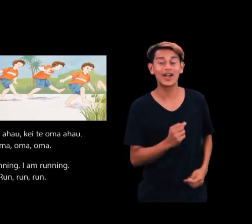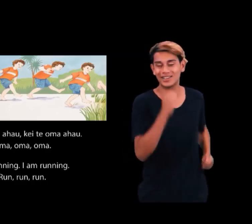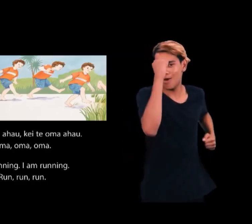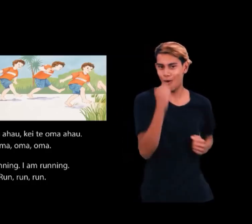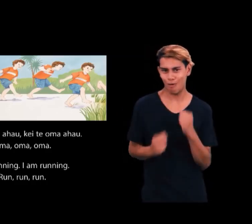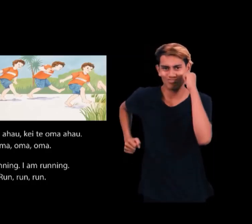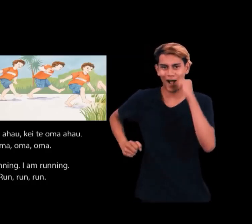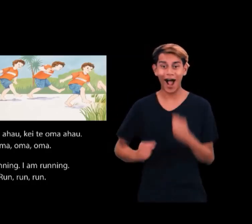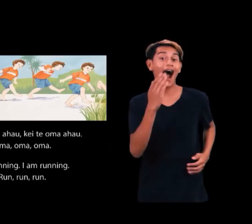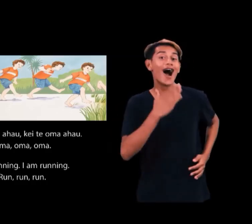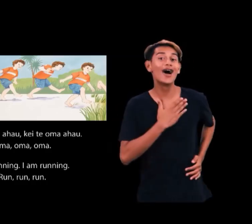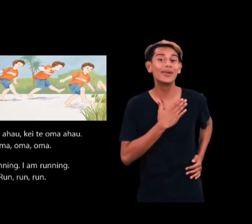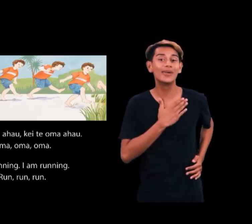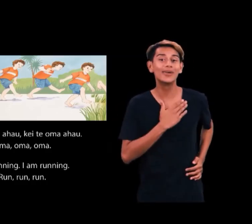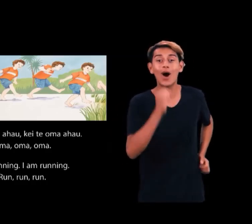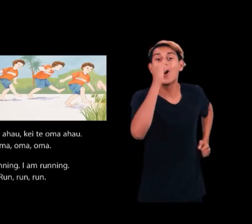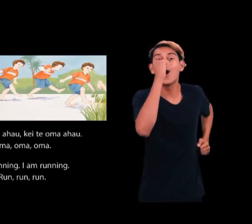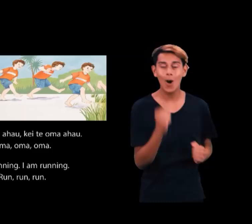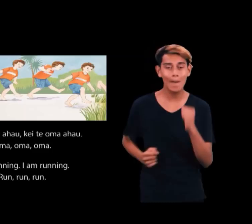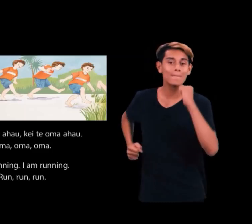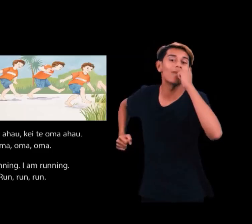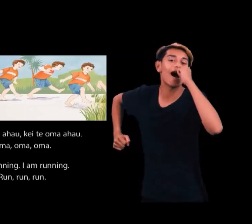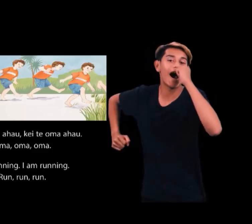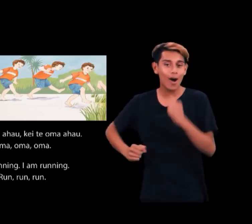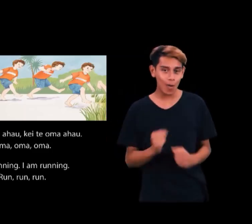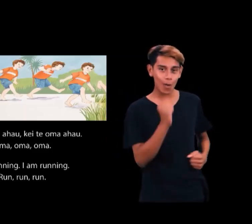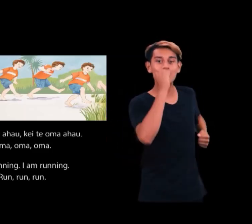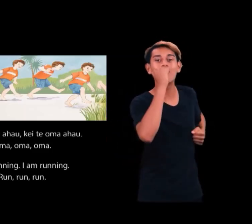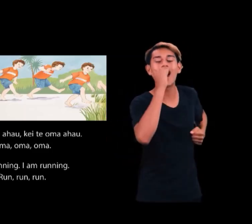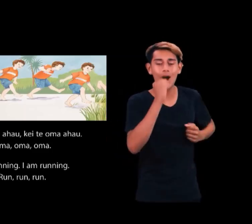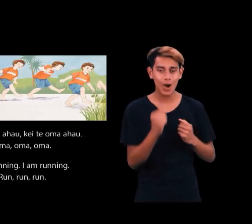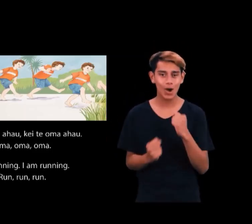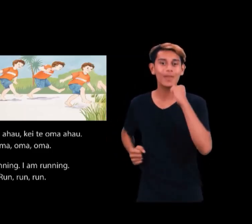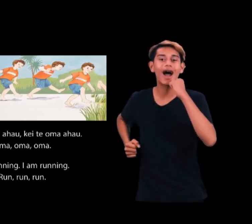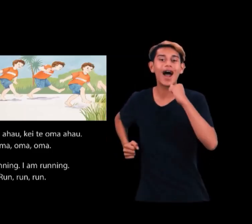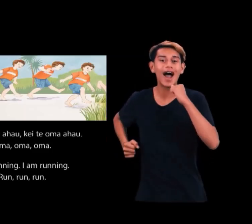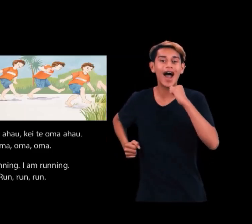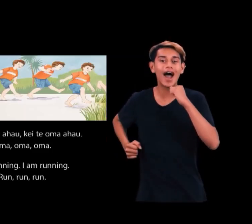Ke te umma aho, umma, umma, umma.